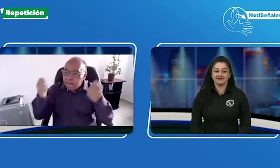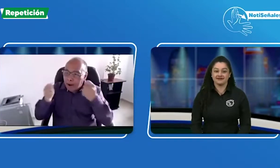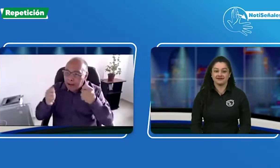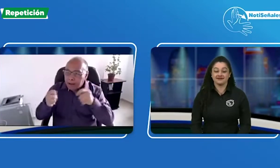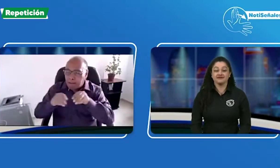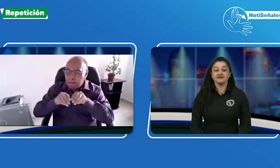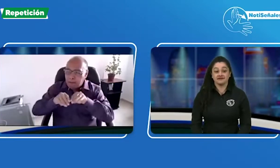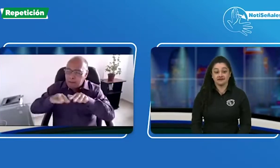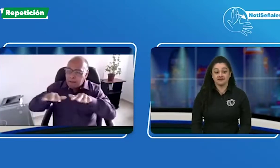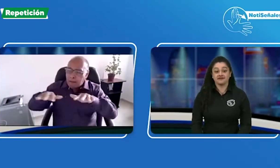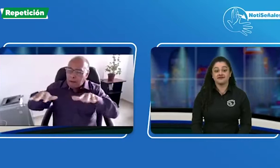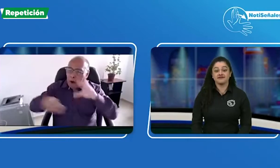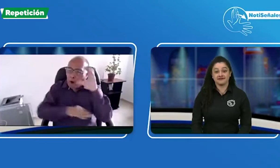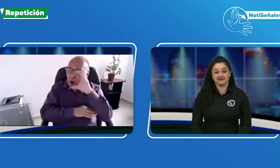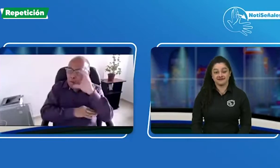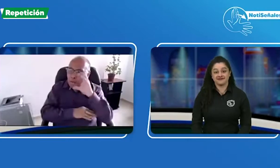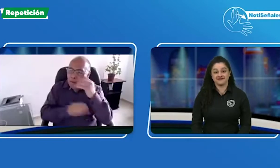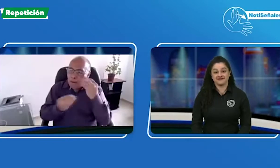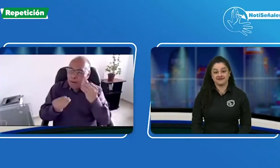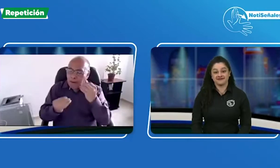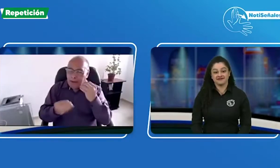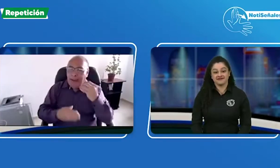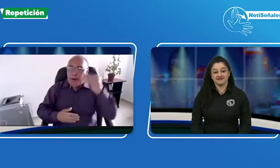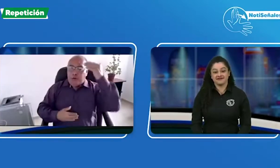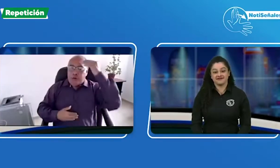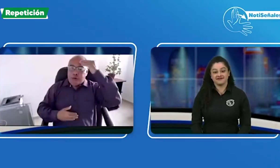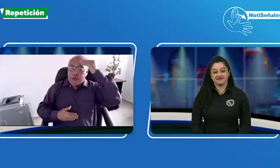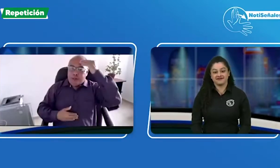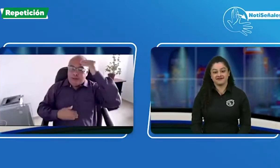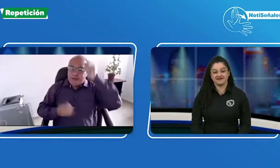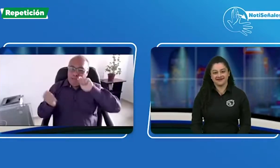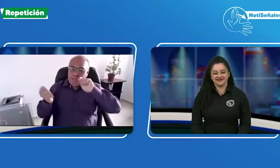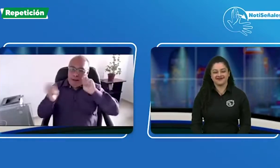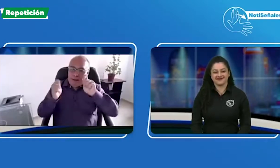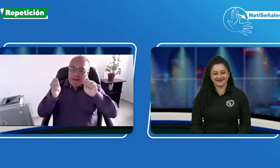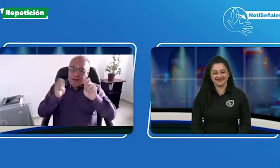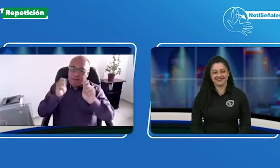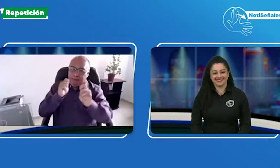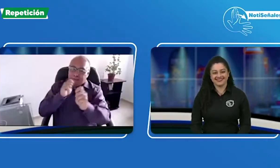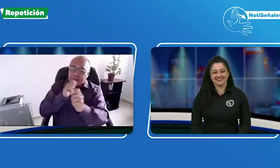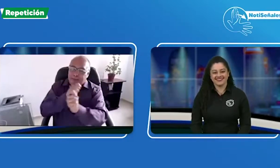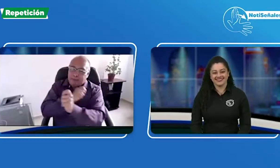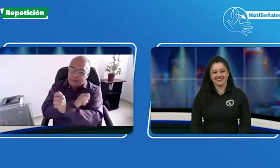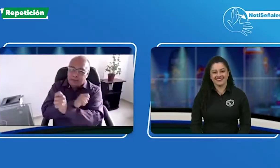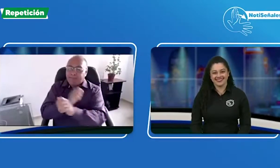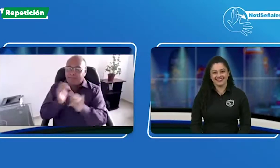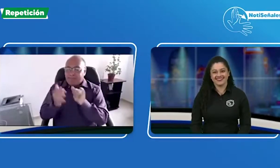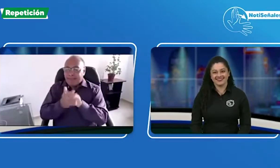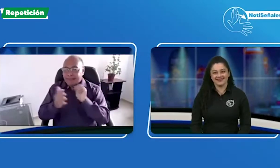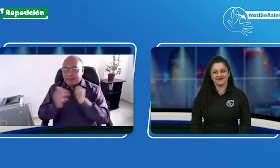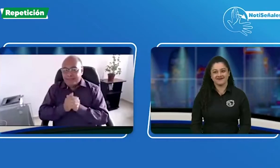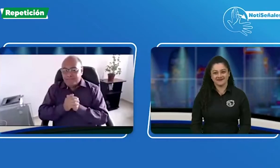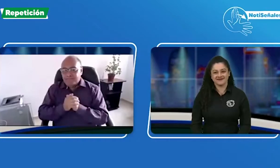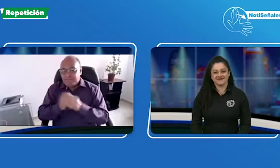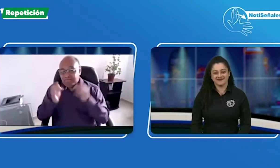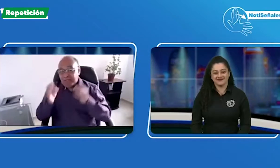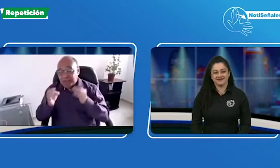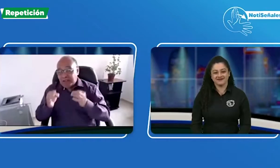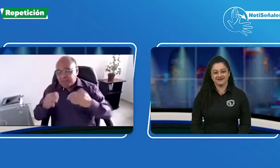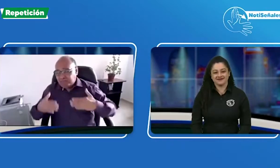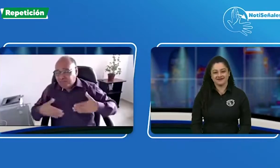Para todos nosotros Ojalá que esta misma Pueda llegar a muchos espacios De Colombia Y logremos este cambio De